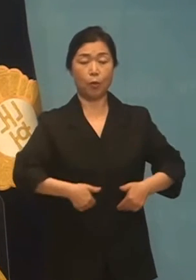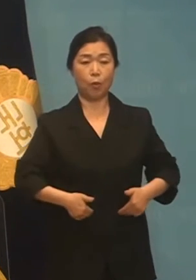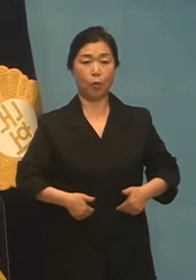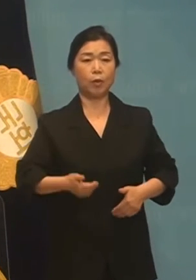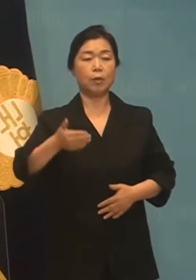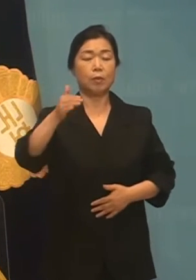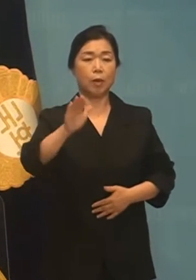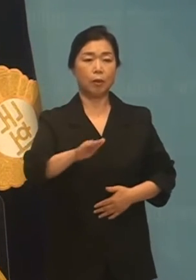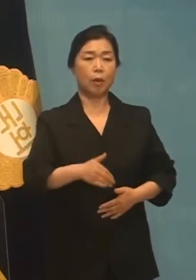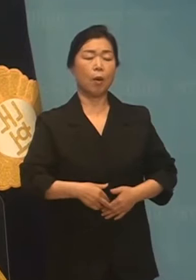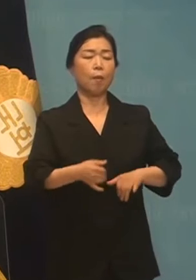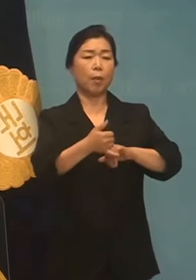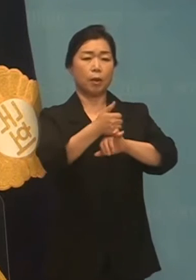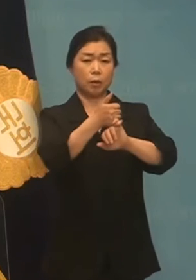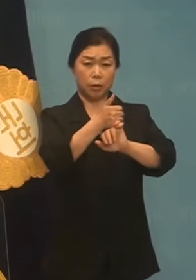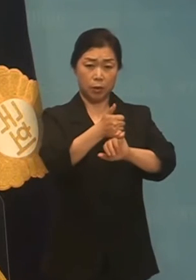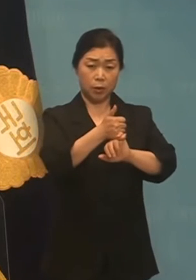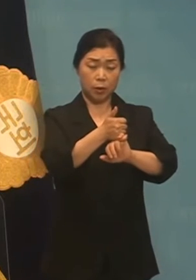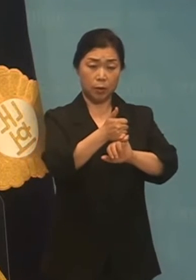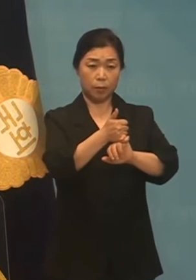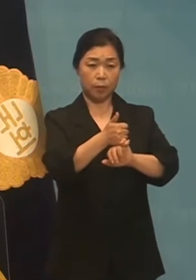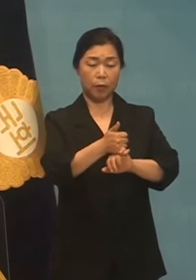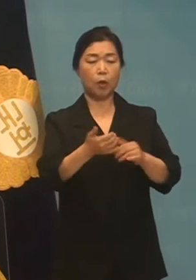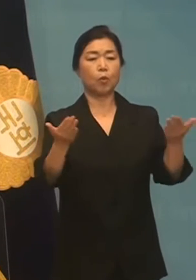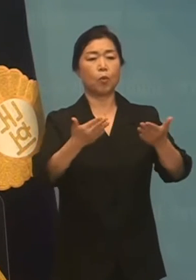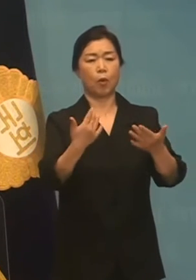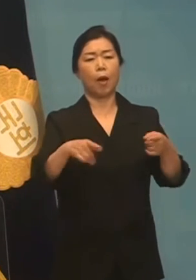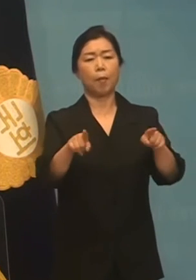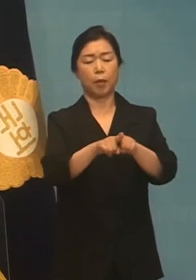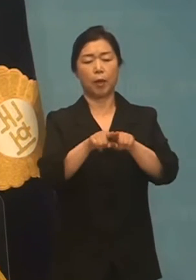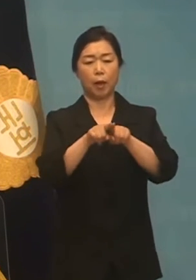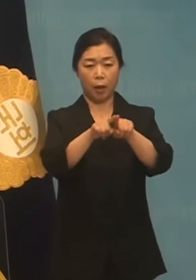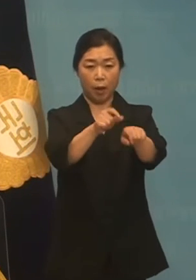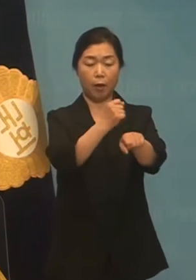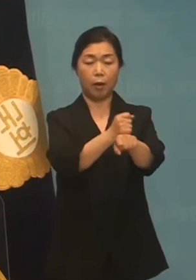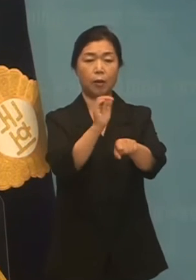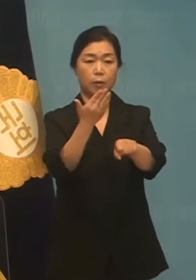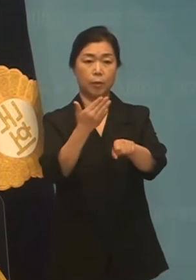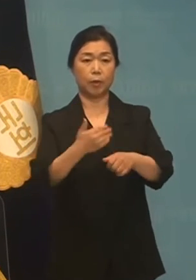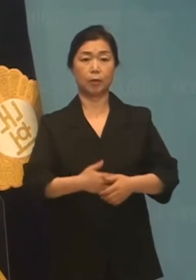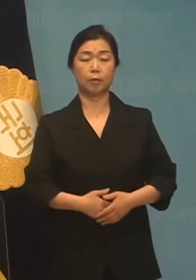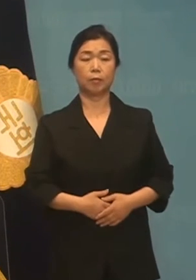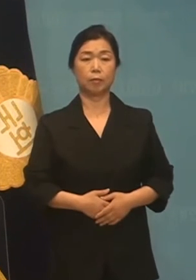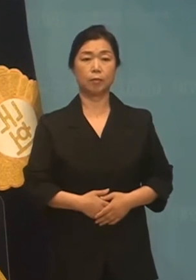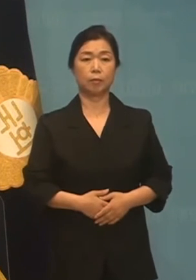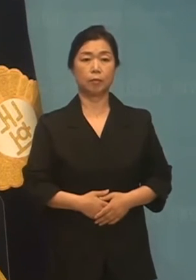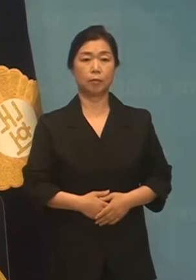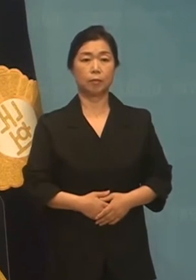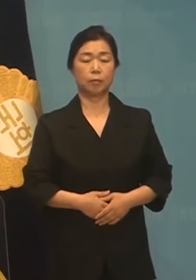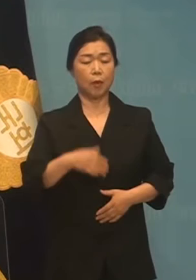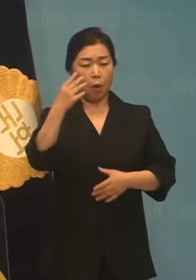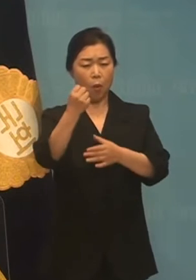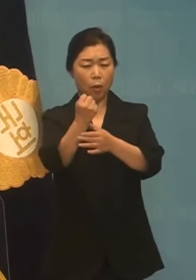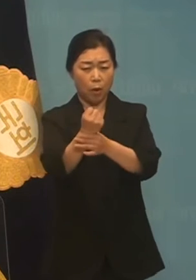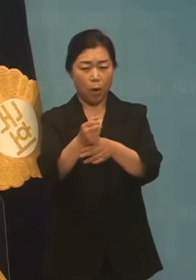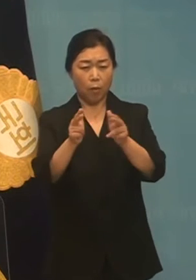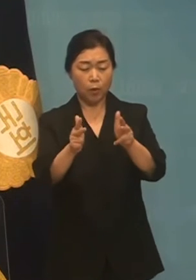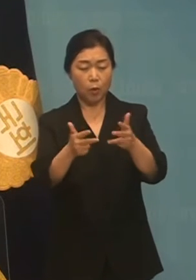이 과정은 반드시 노동과 함께해야 지속 가능합니다. 화력발전소